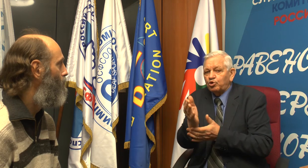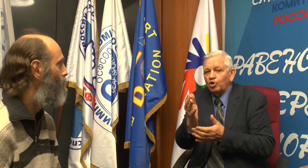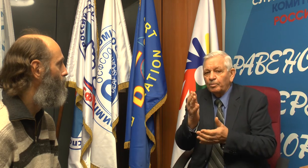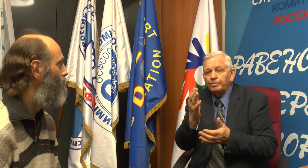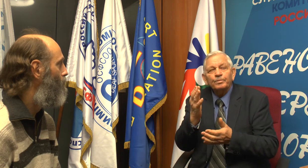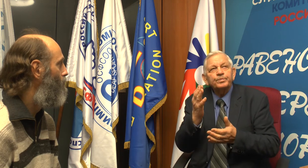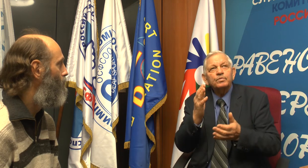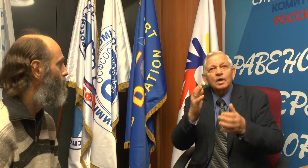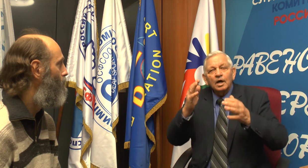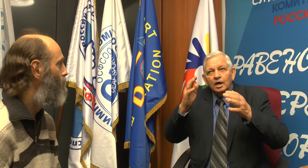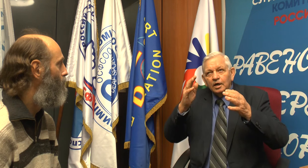путем